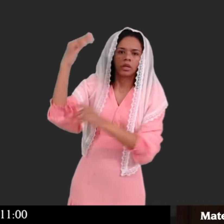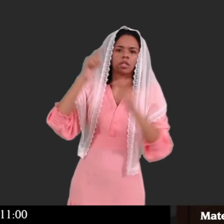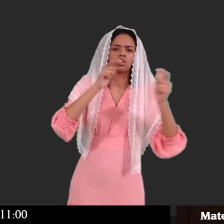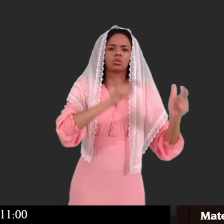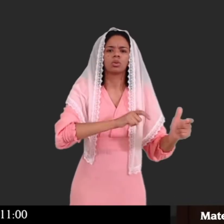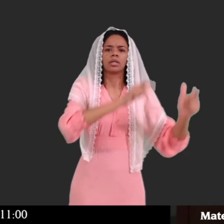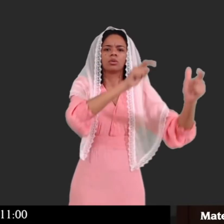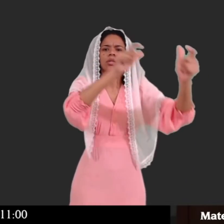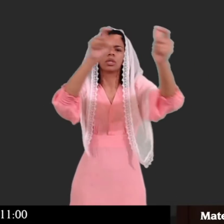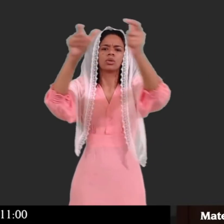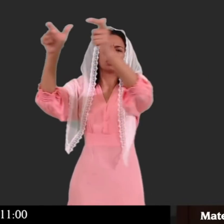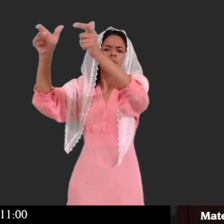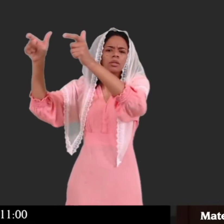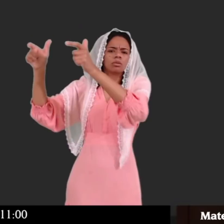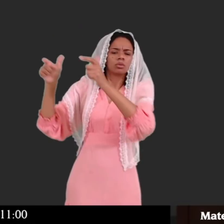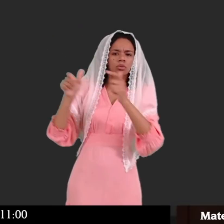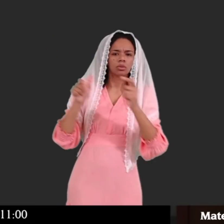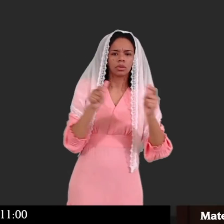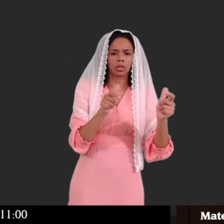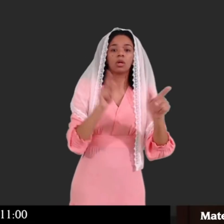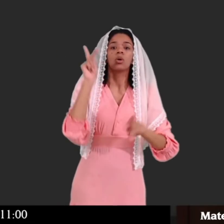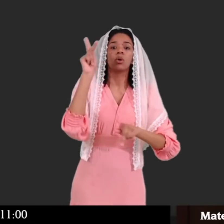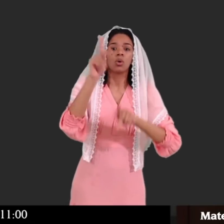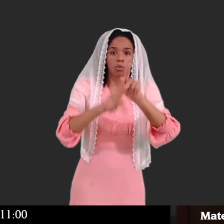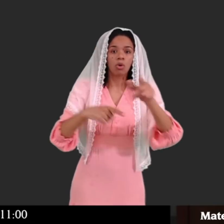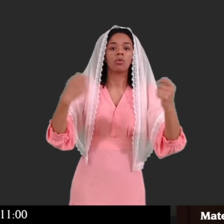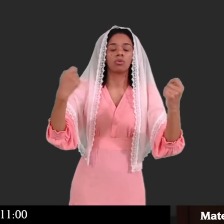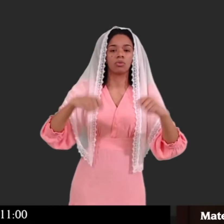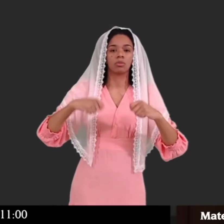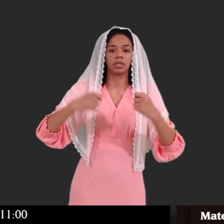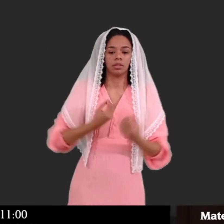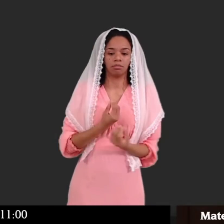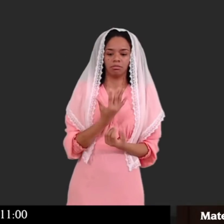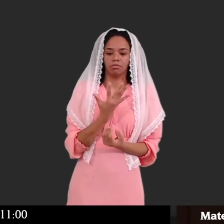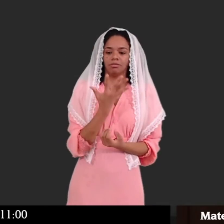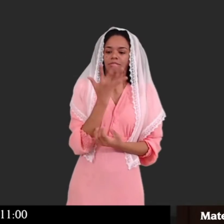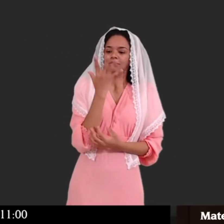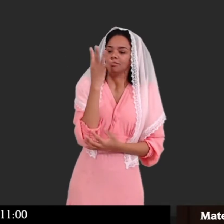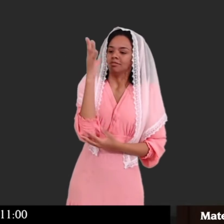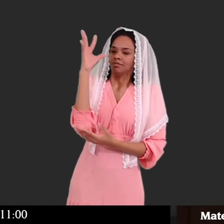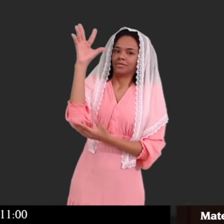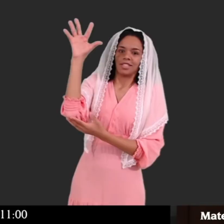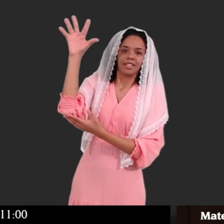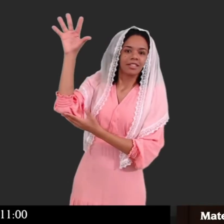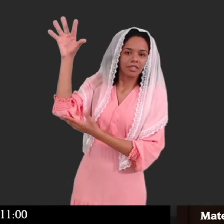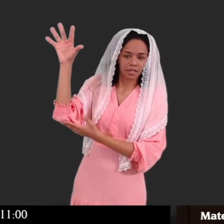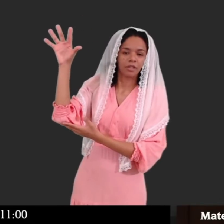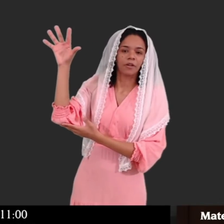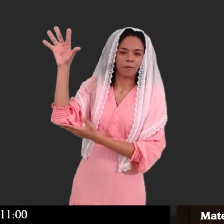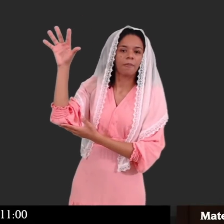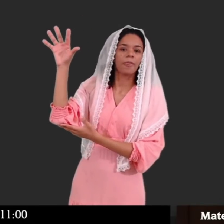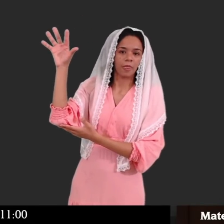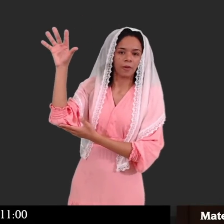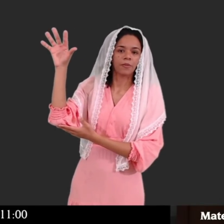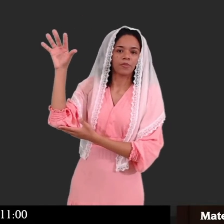no oeste. A igreja do Senhor tem que florescer, tem que florescer. Esses pássaros aqui não são maus, porque aqui no texto